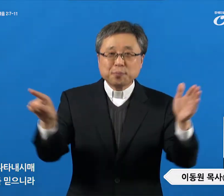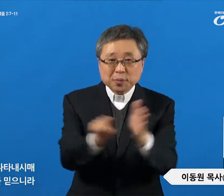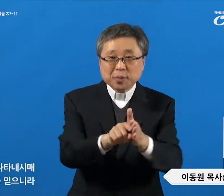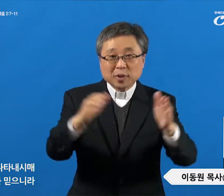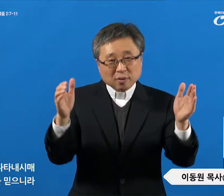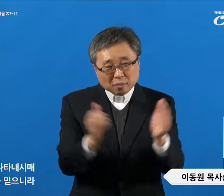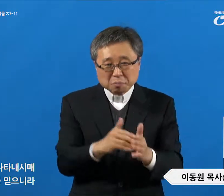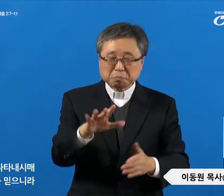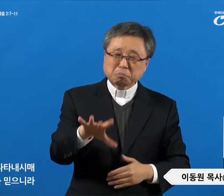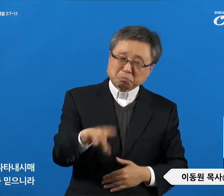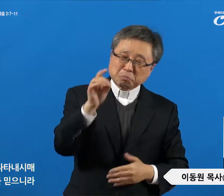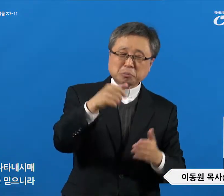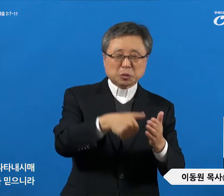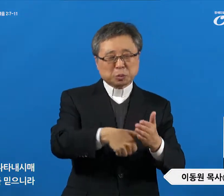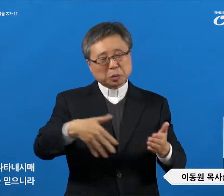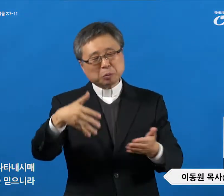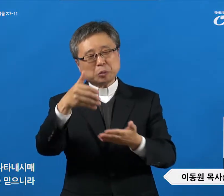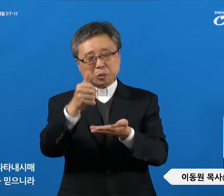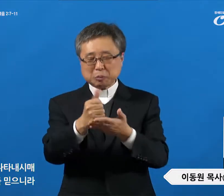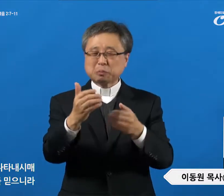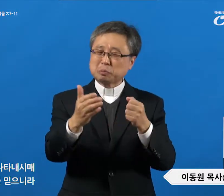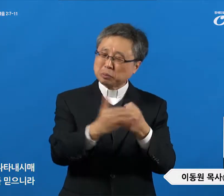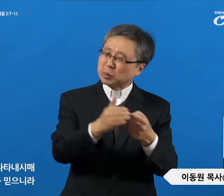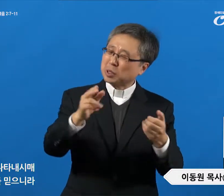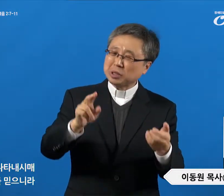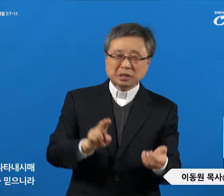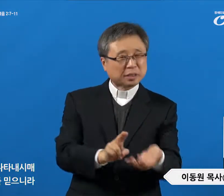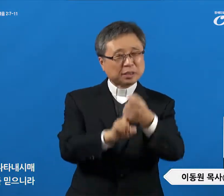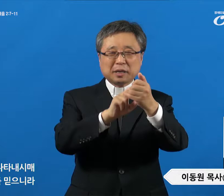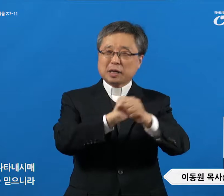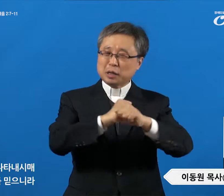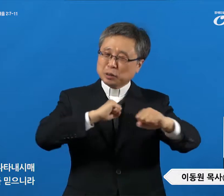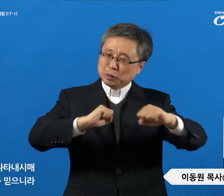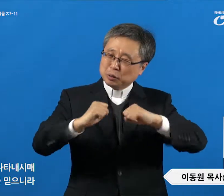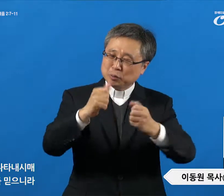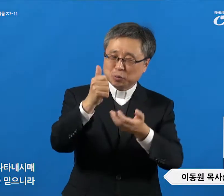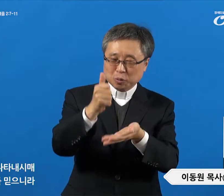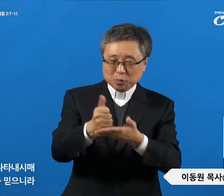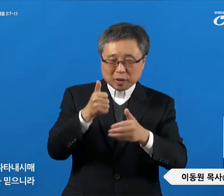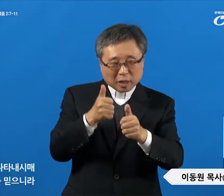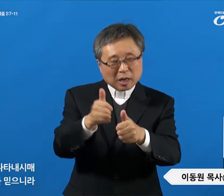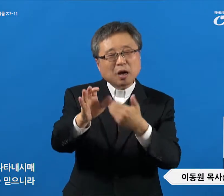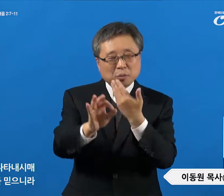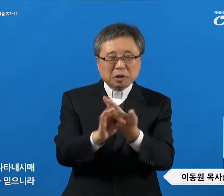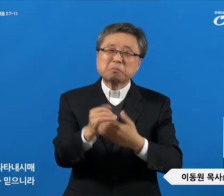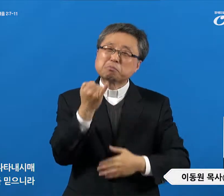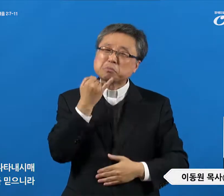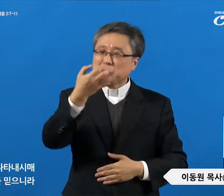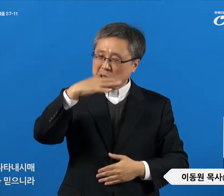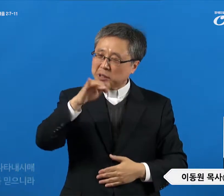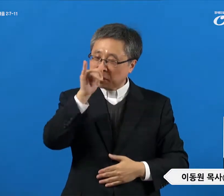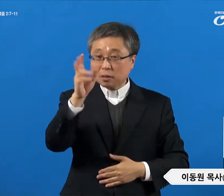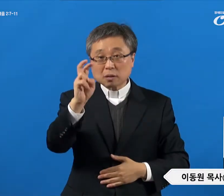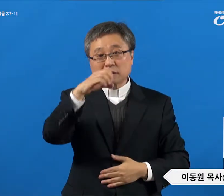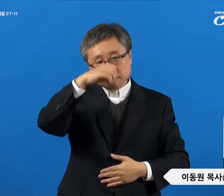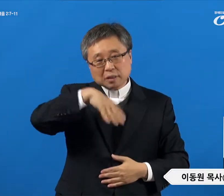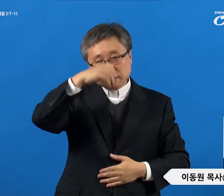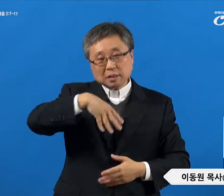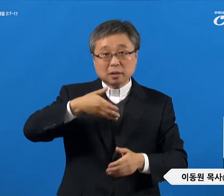그냥 유명한 분이니까, 기적을 행하는 분이니까 뭐 따라가면 수지 맞겠다, 그냥 따라갔을 거예요. 그러나 이